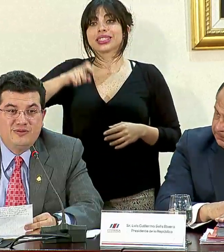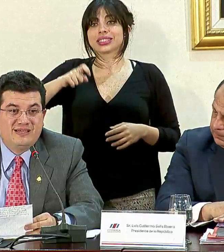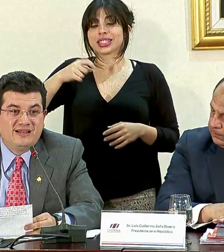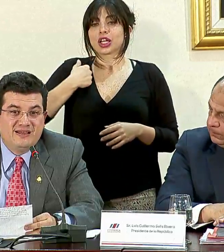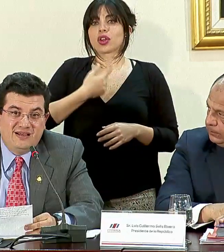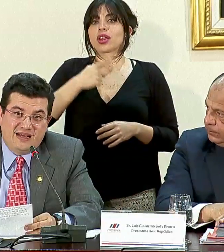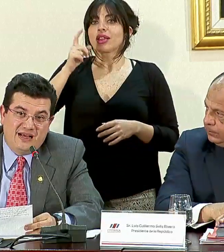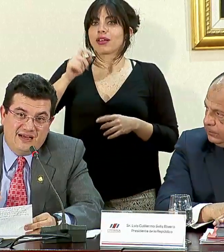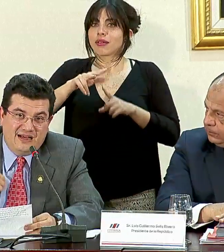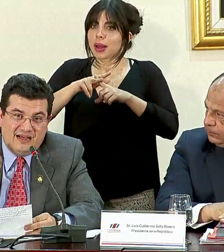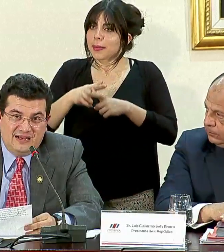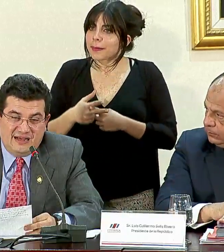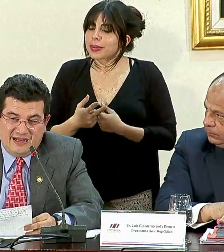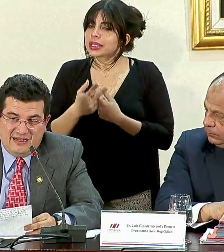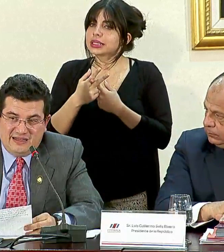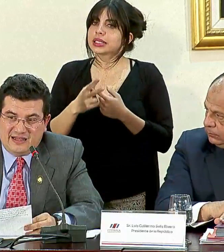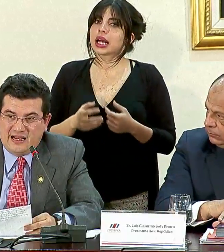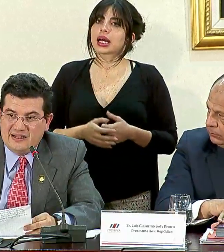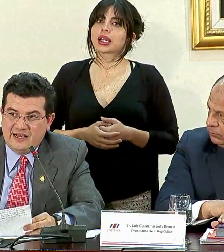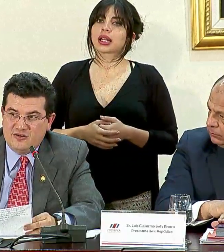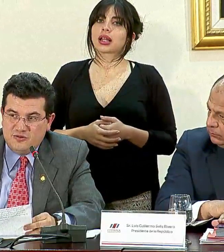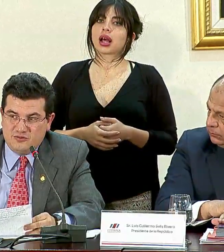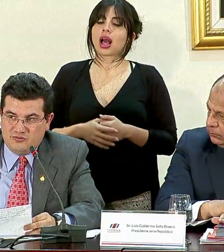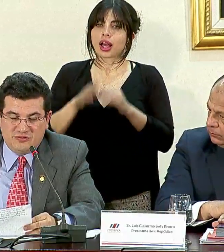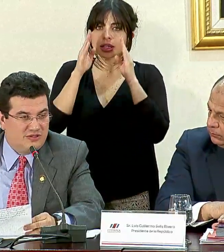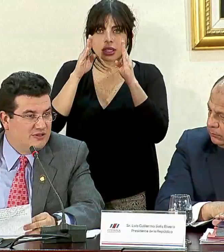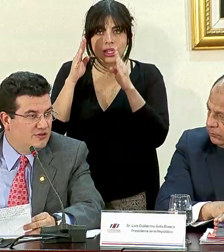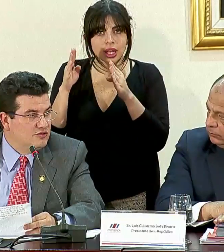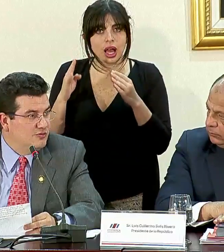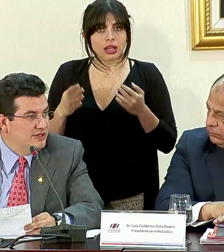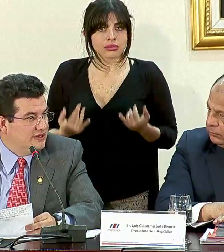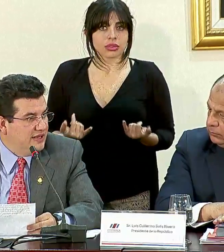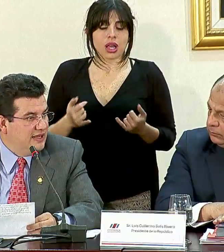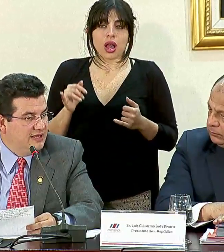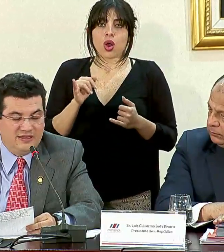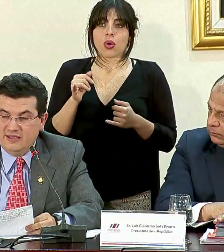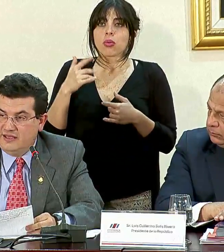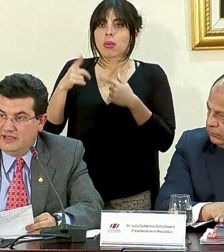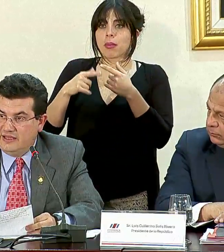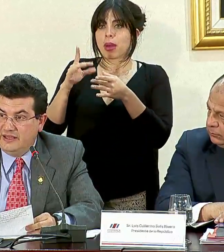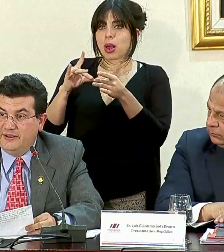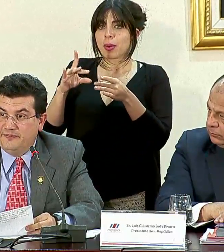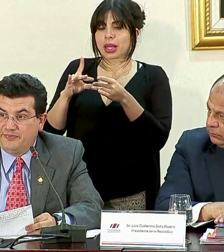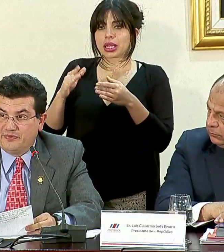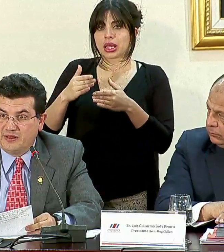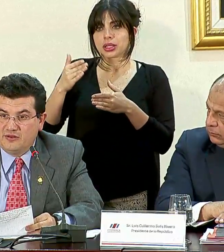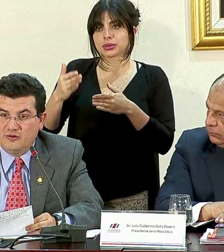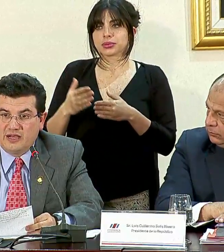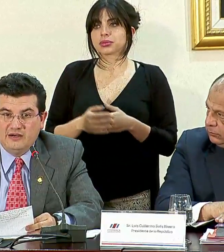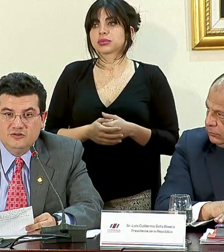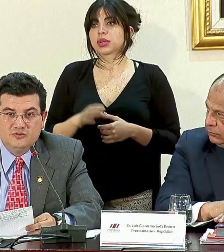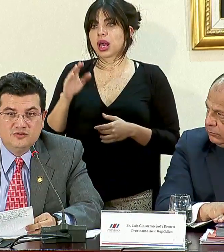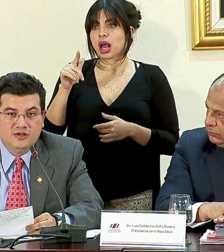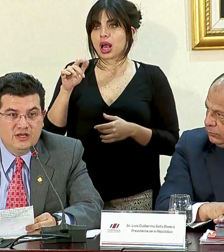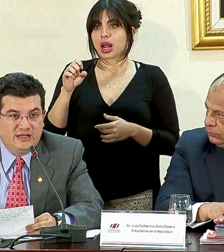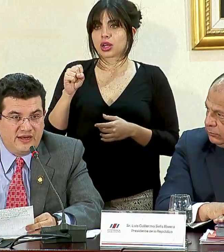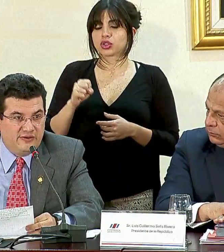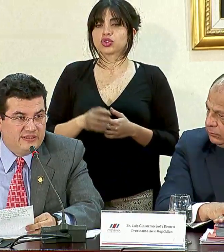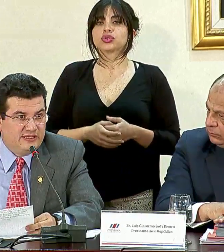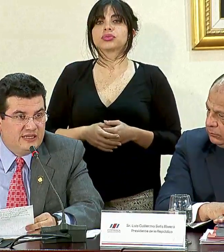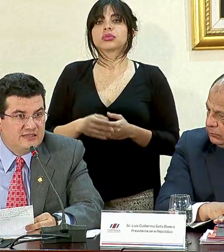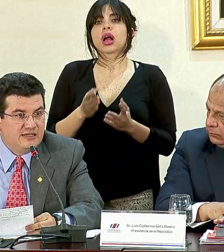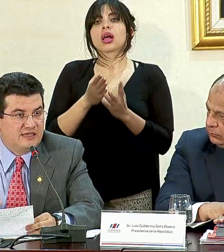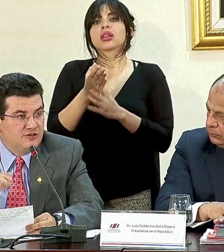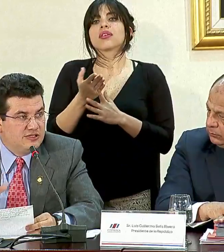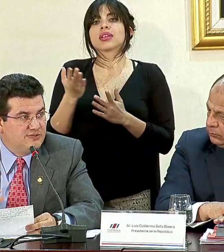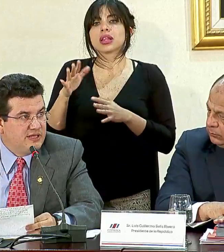tenemos que comenzar a atacar, ya como nos convertirá don Carlos, a